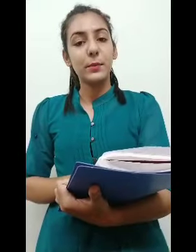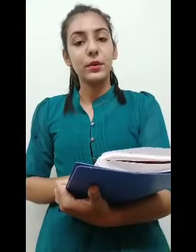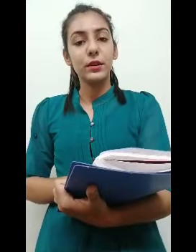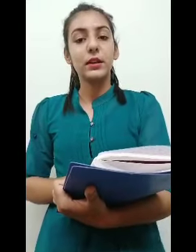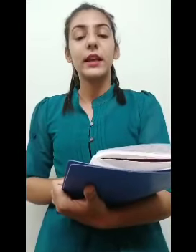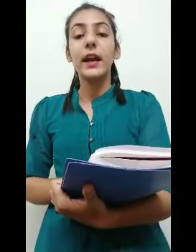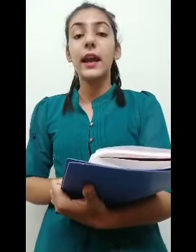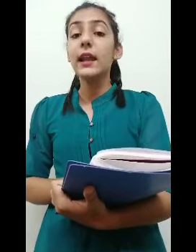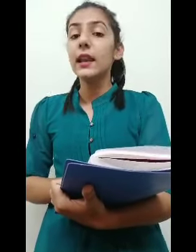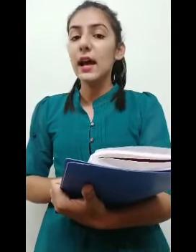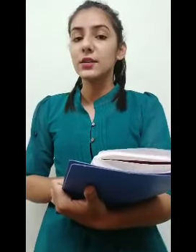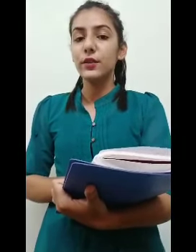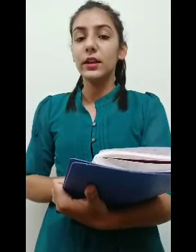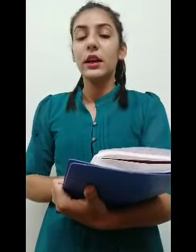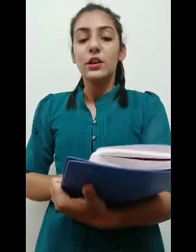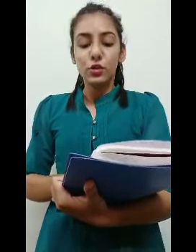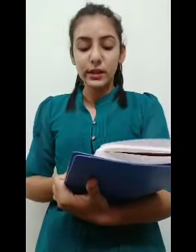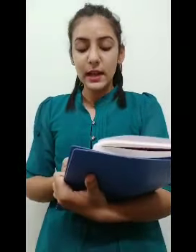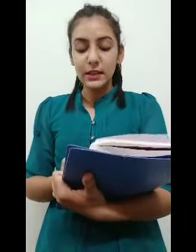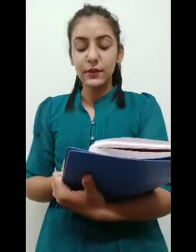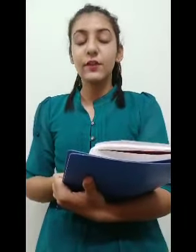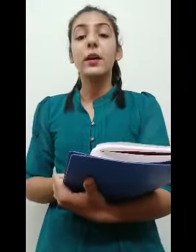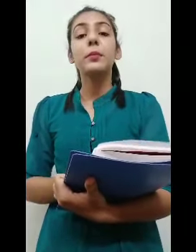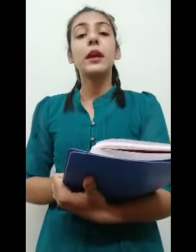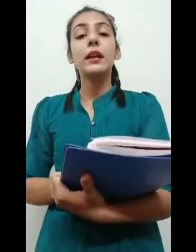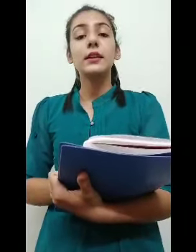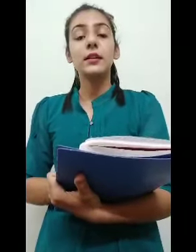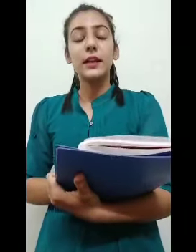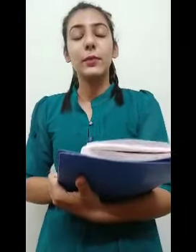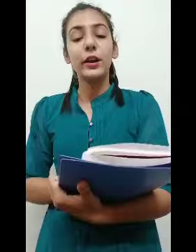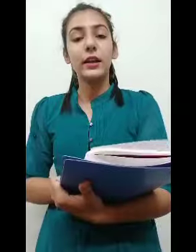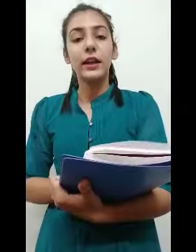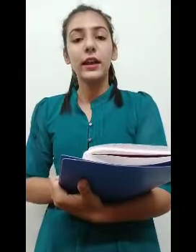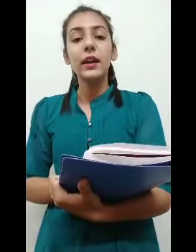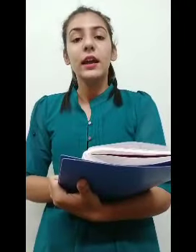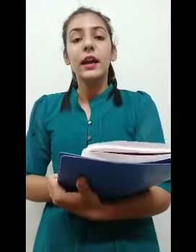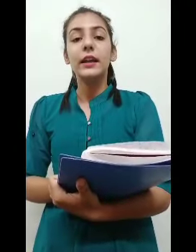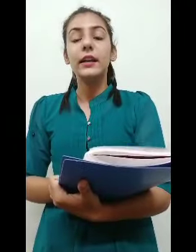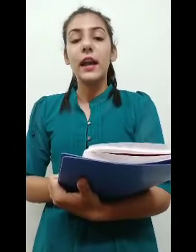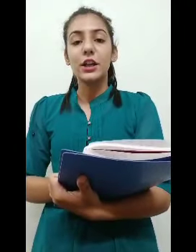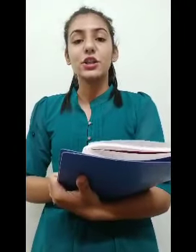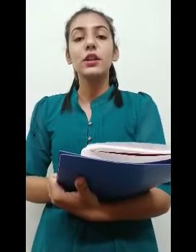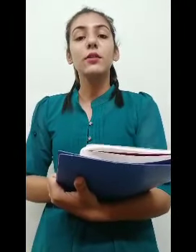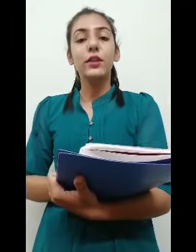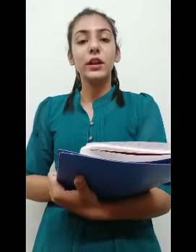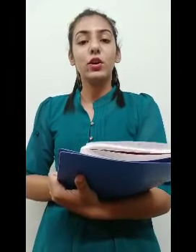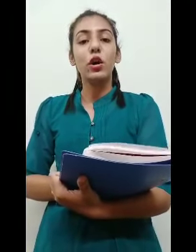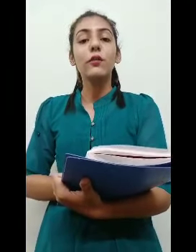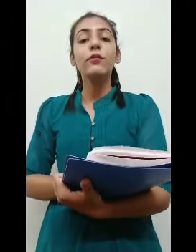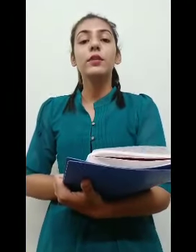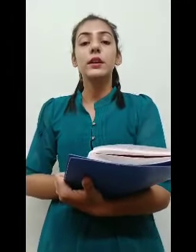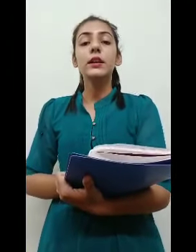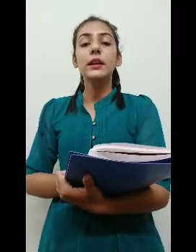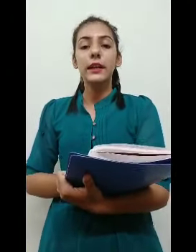21 से 25 सितंबर तक। क्या है? लास्ट वीक। सो इस लास्ट वीक में हम क्या सेलिब्रेट करेंगे? इंटरनेशनल वीक ऑफ द